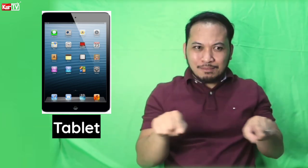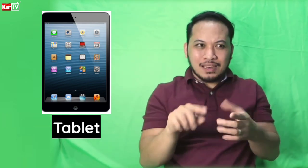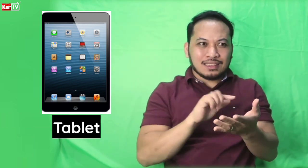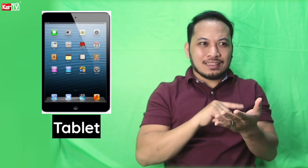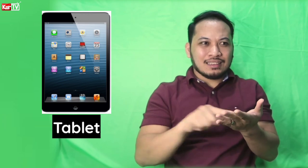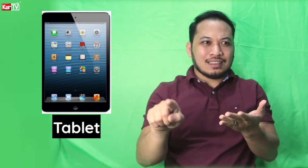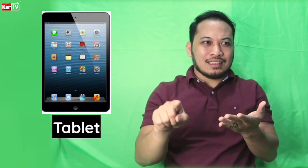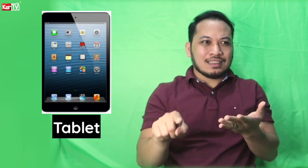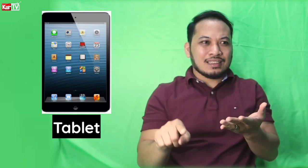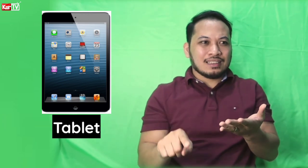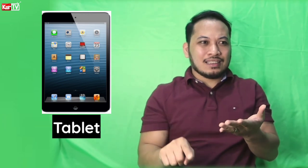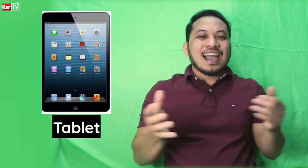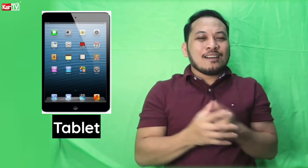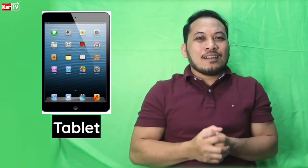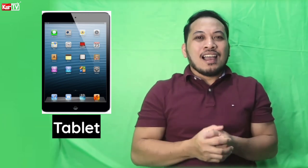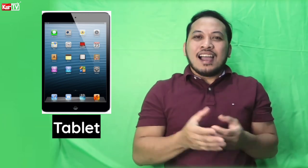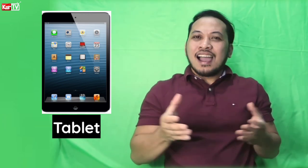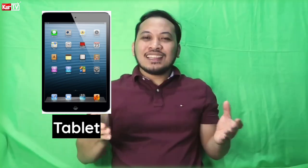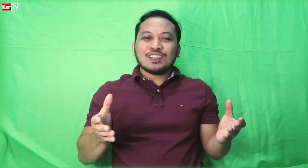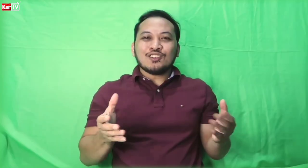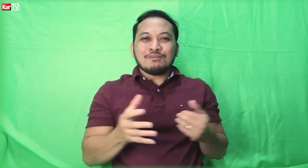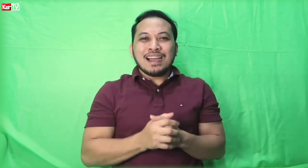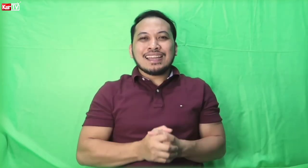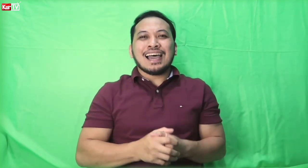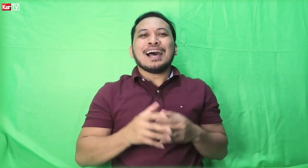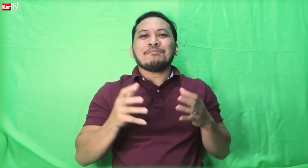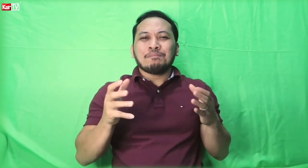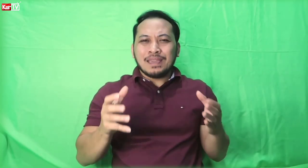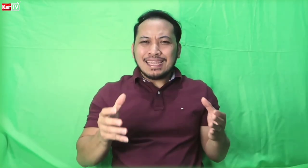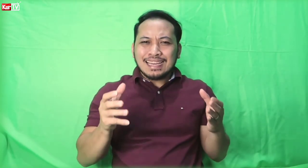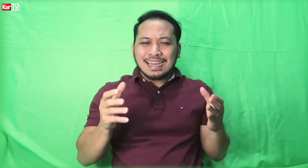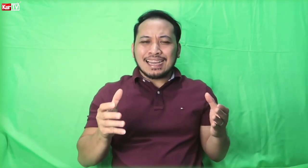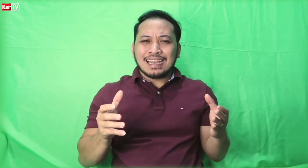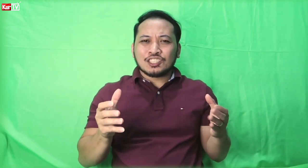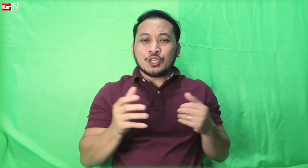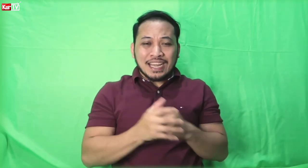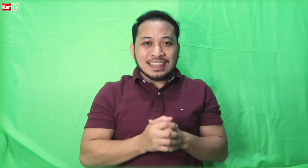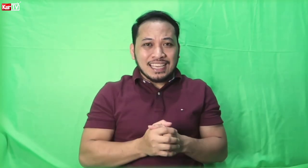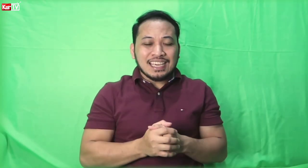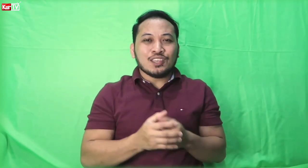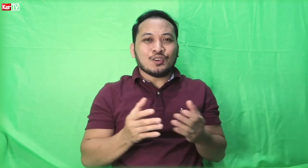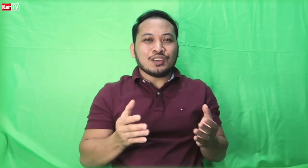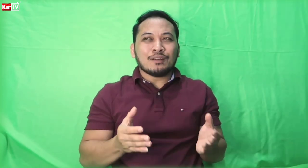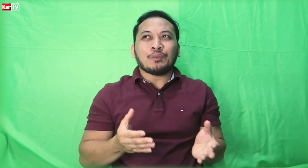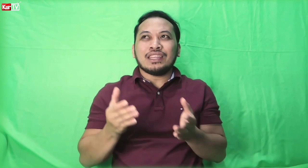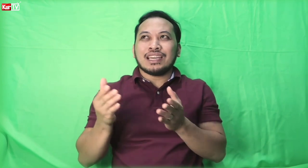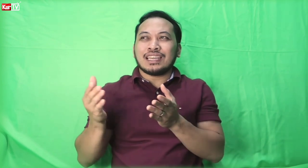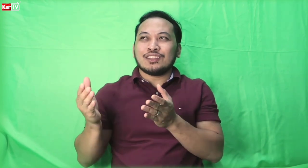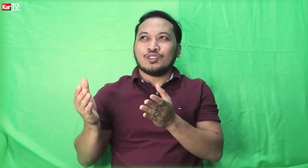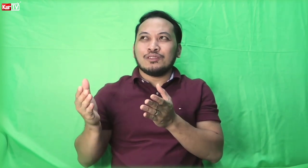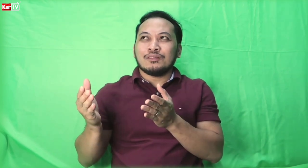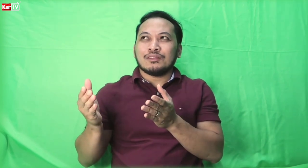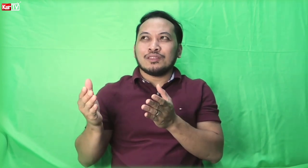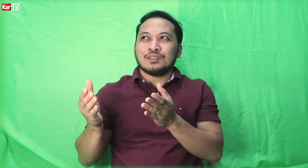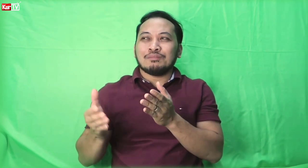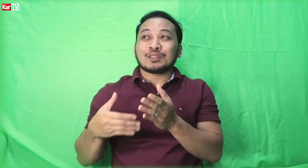Tablet. At ito naman ang pinaka-trending ngayon na pwede ka na rin doon